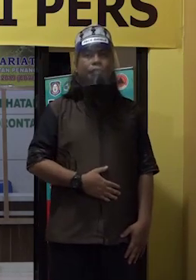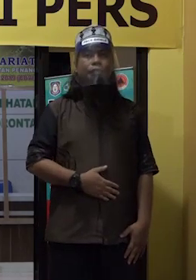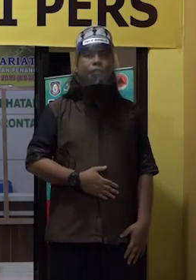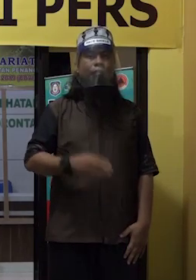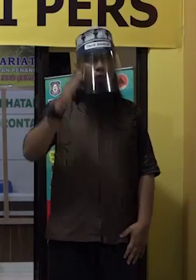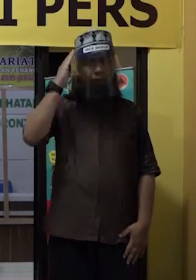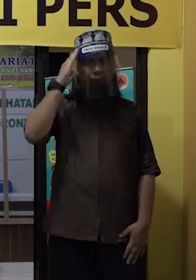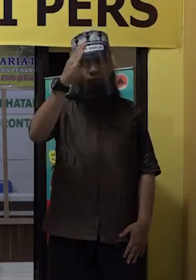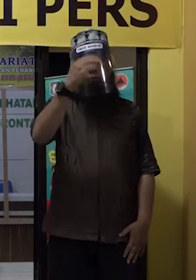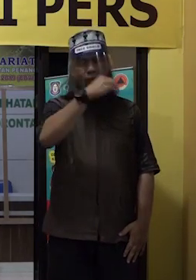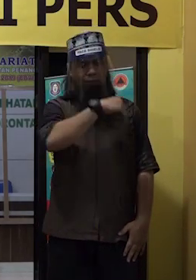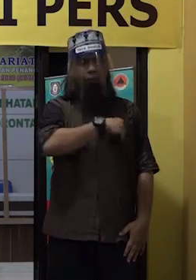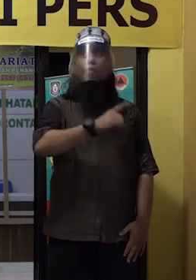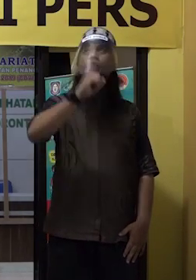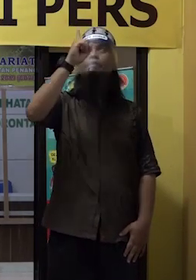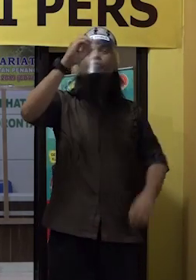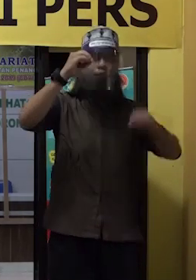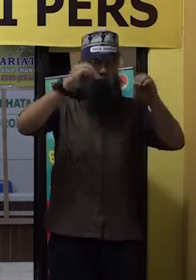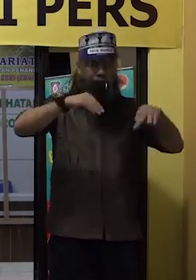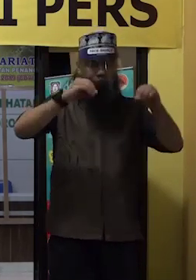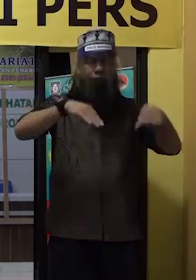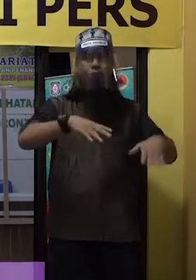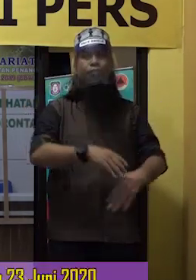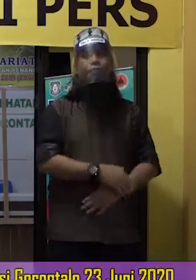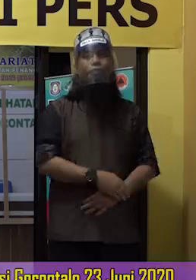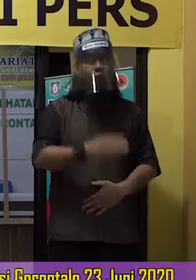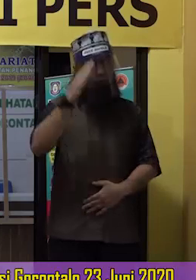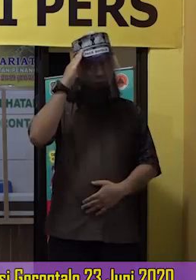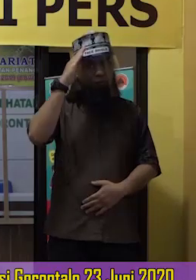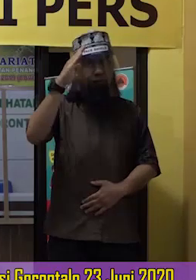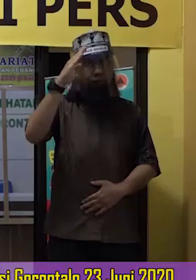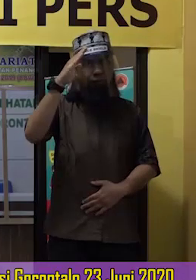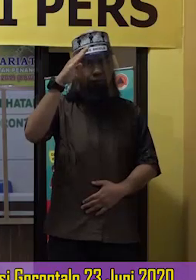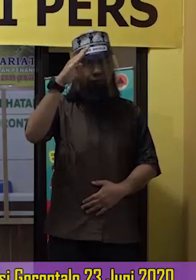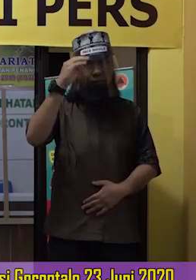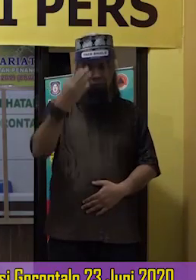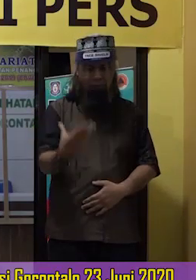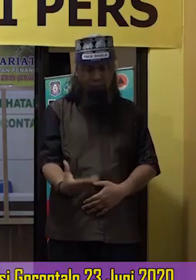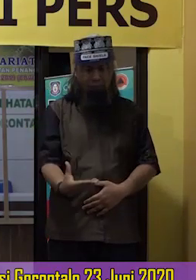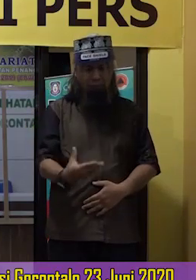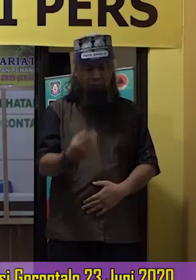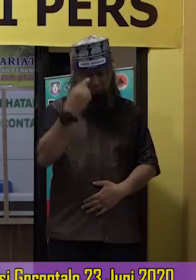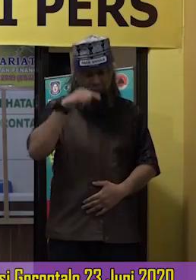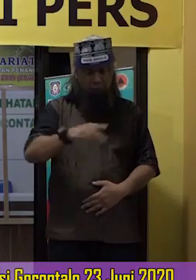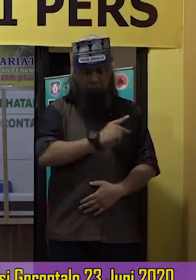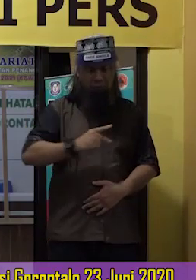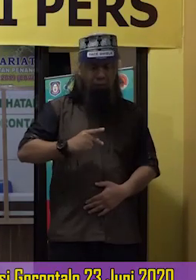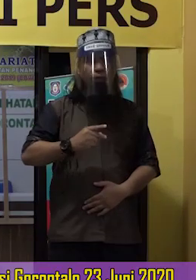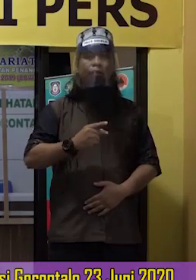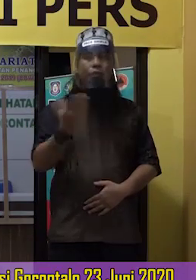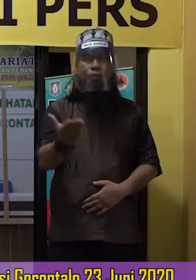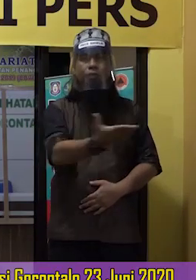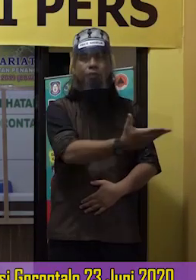Assalamualaikum warahmatullahi wabarakatuh. Selamat malam. Salam sejahtera buat kita sekalian. Yang saya